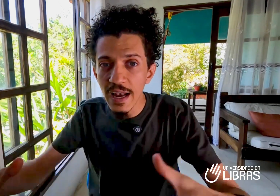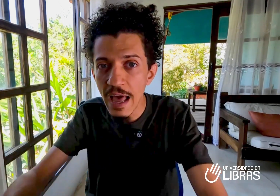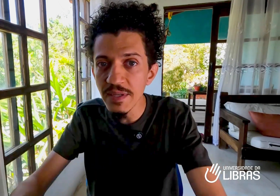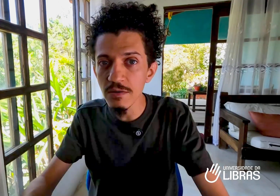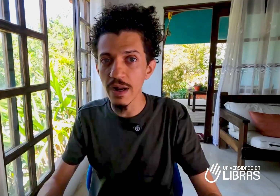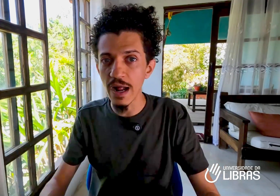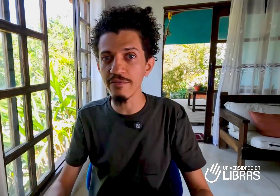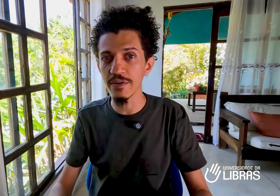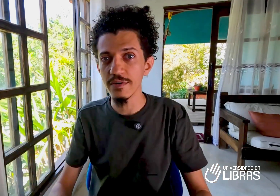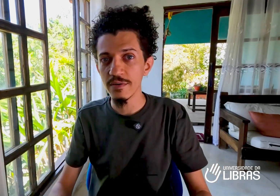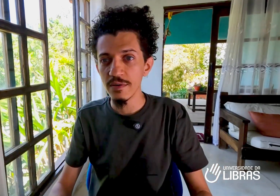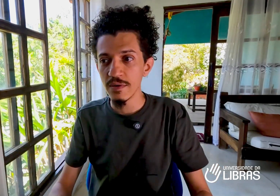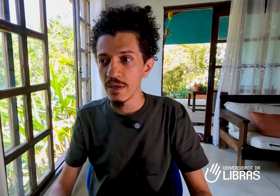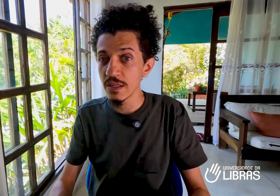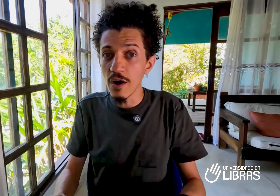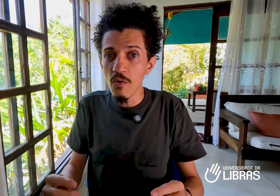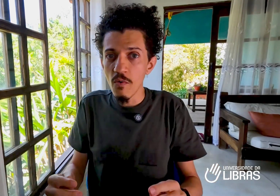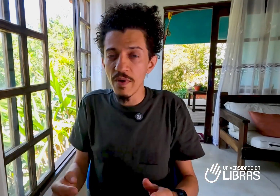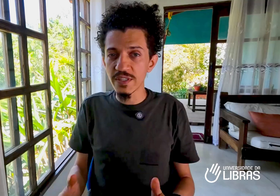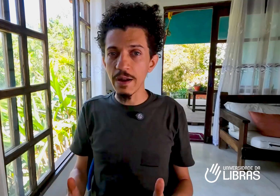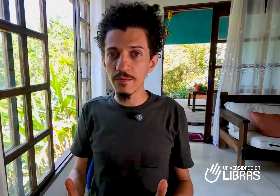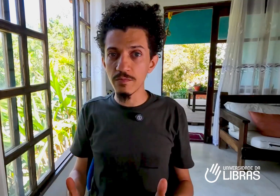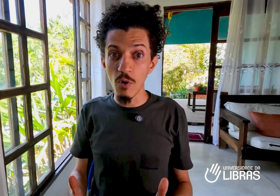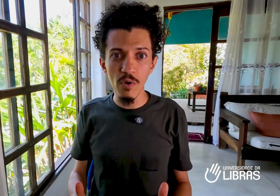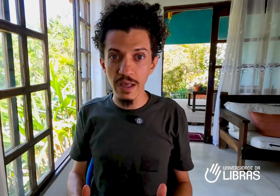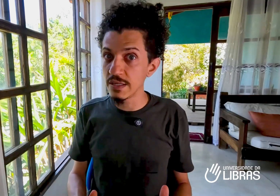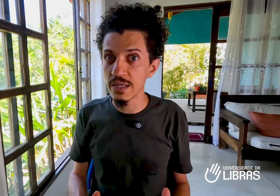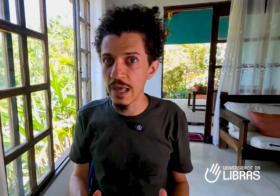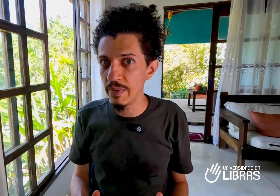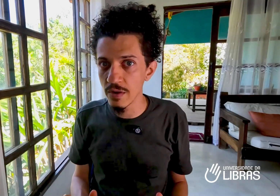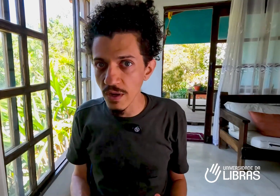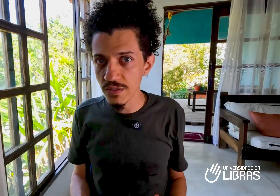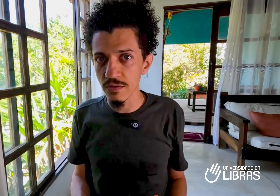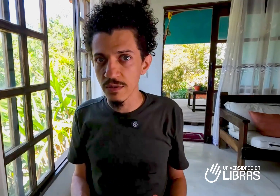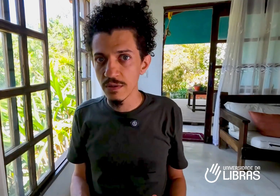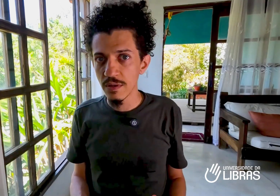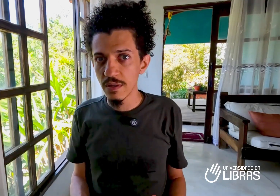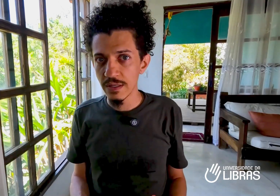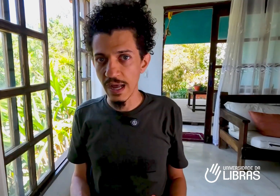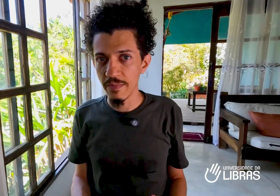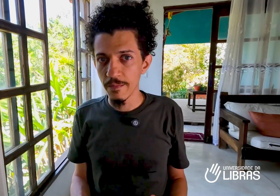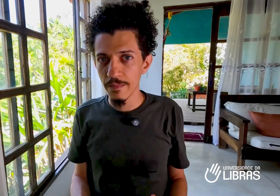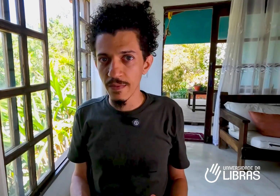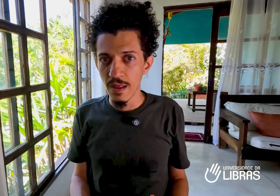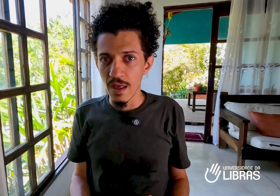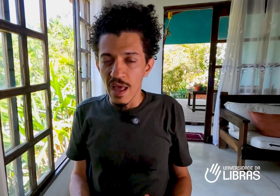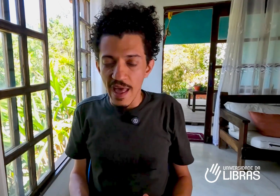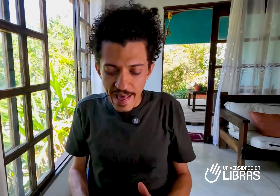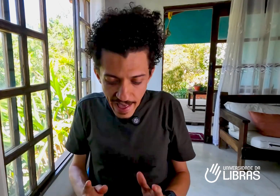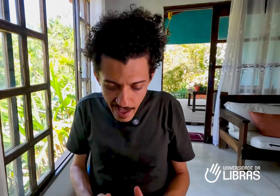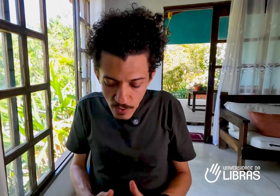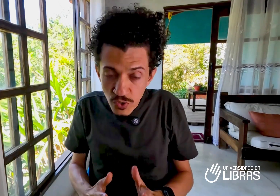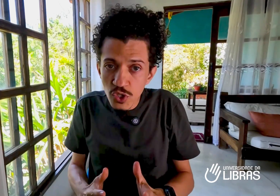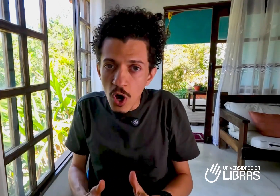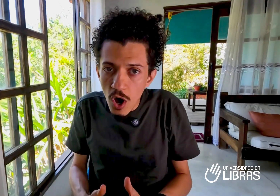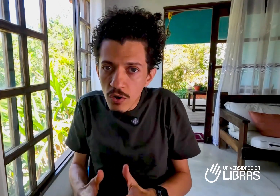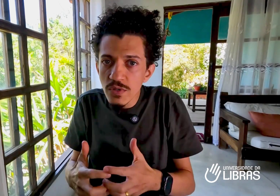lá e me segurava. Então, o meu cérebro tomou o quê? Isso aqui é perigoso, sabe? Eu só